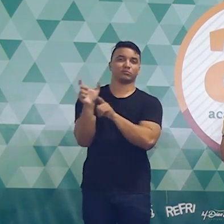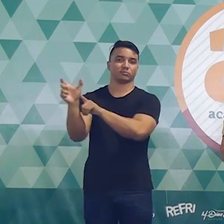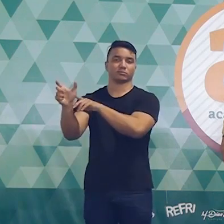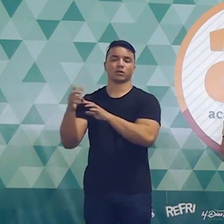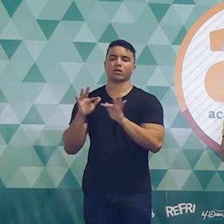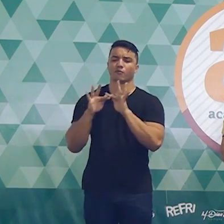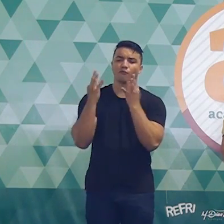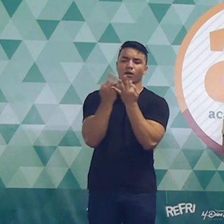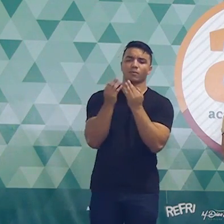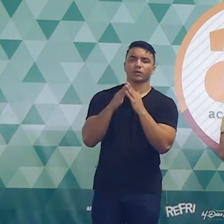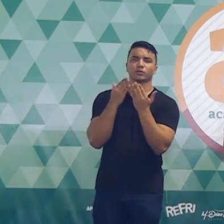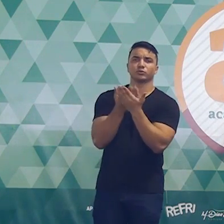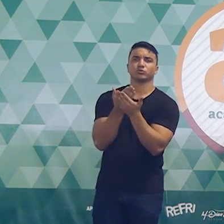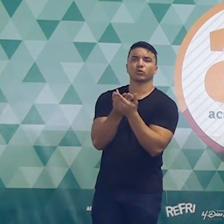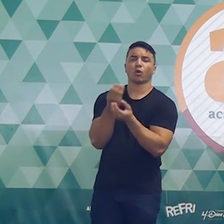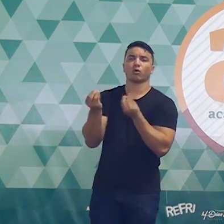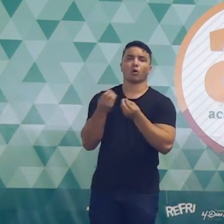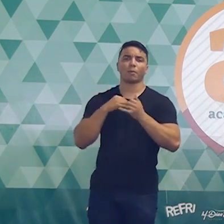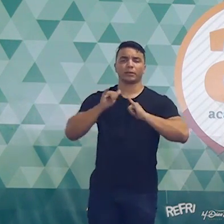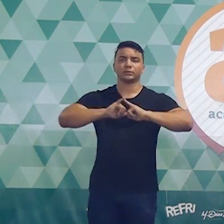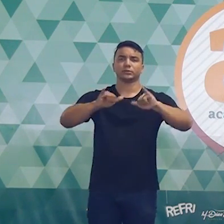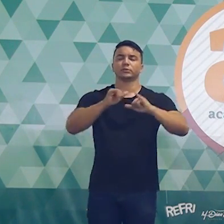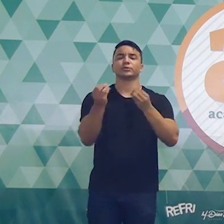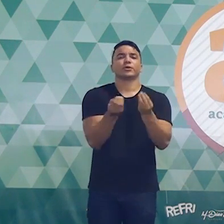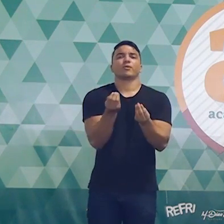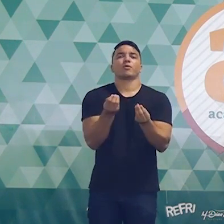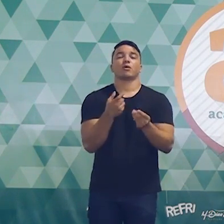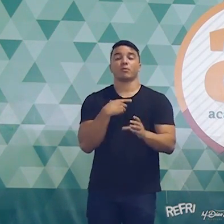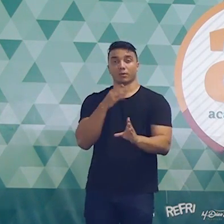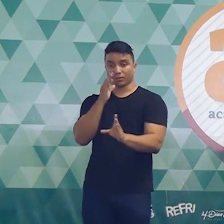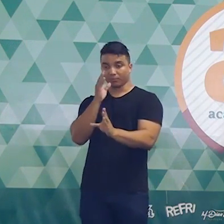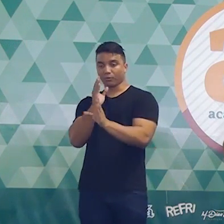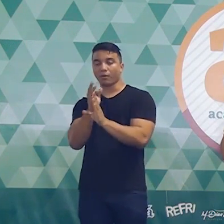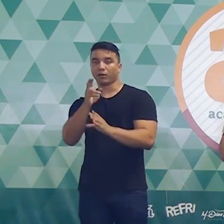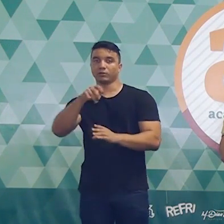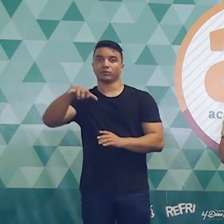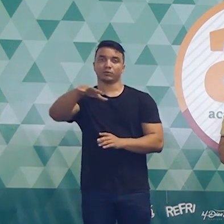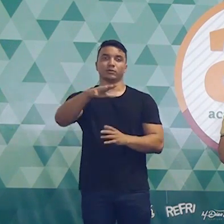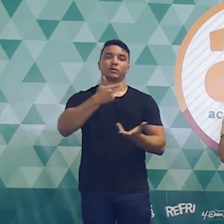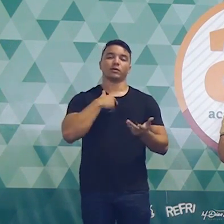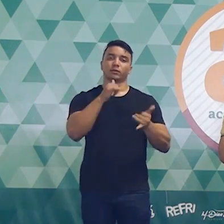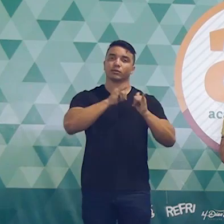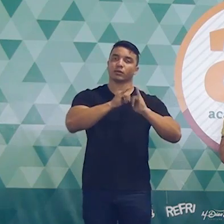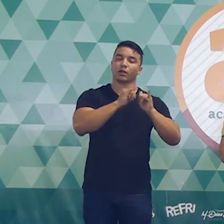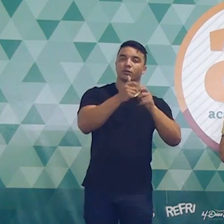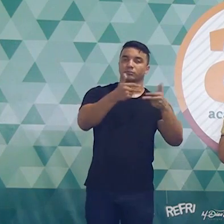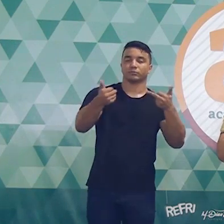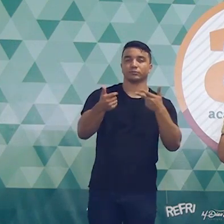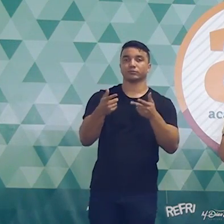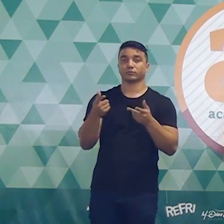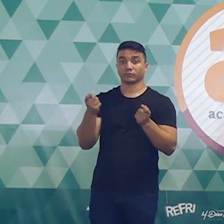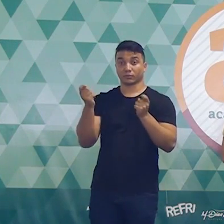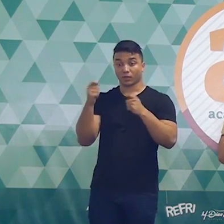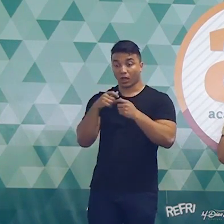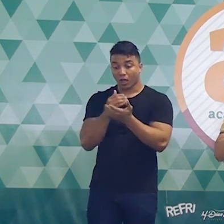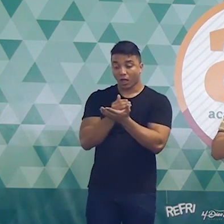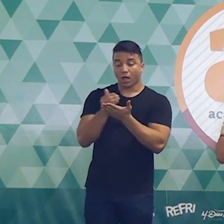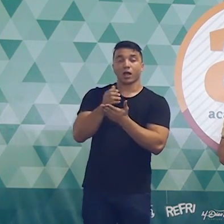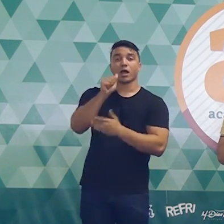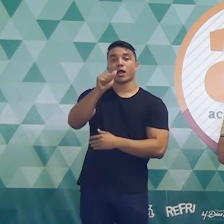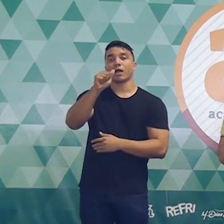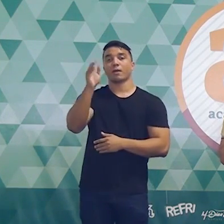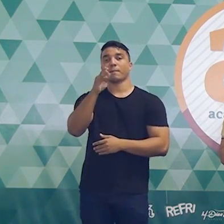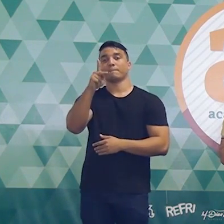as famílias, as escolas, os governos podem agir? Por meio de alguma coisa, por intermédio de alguma coisa, a partir de